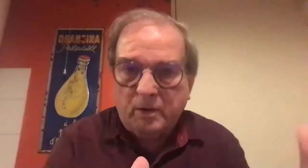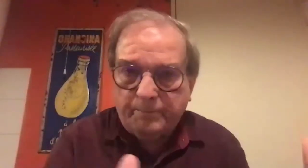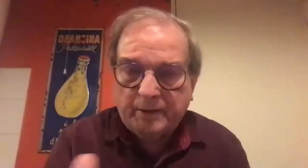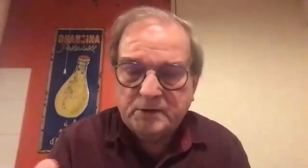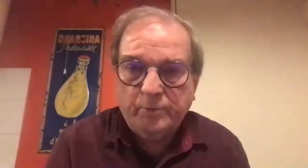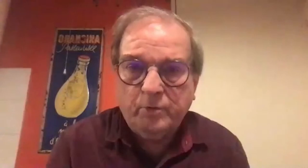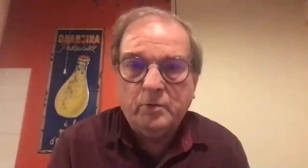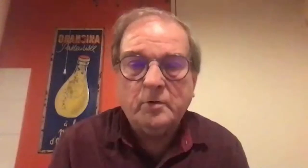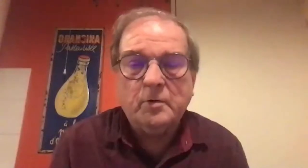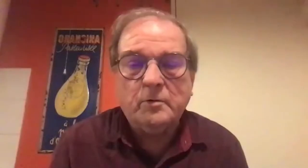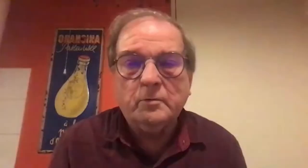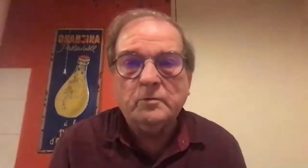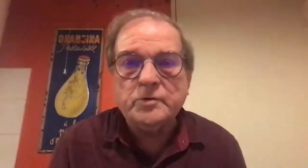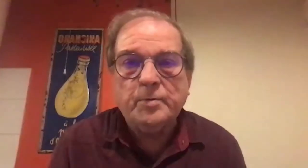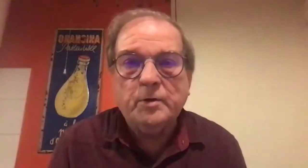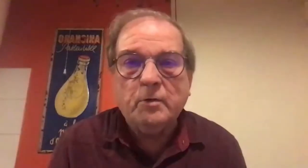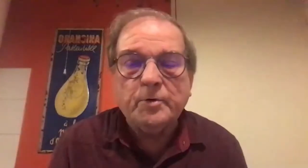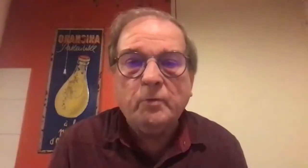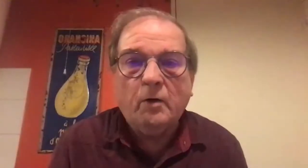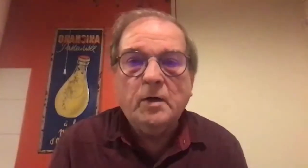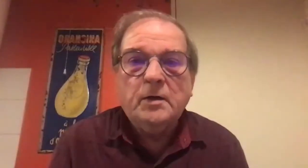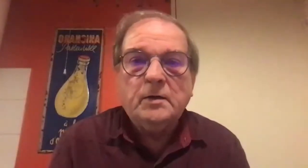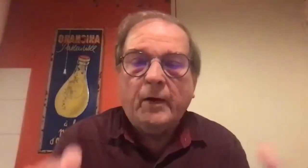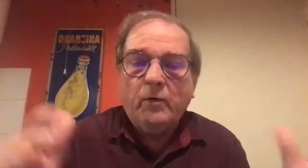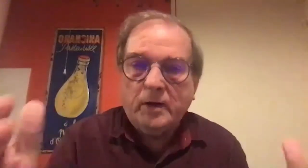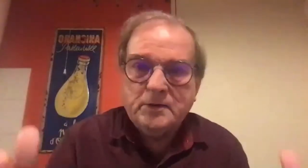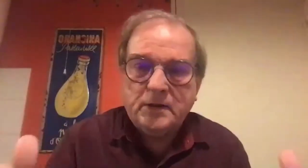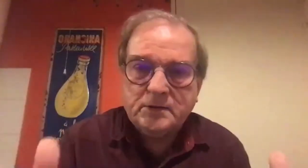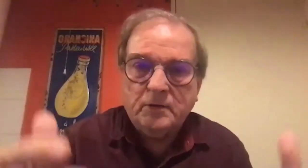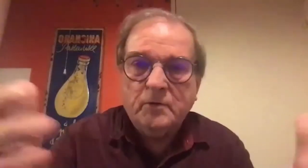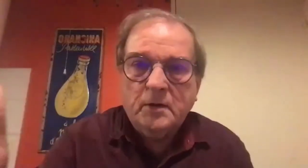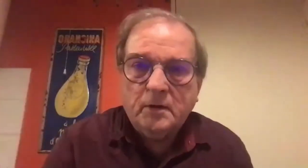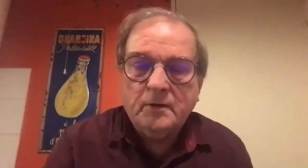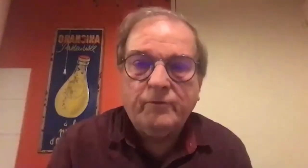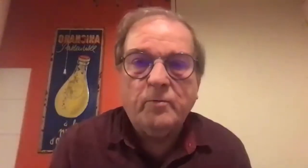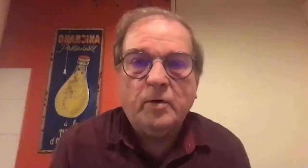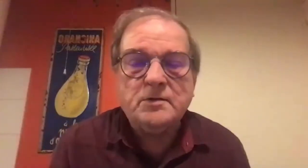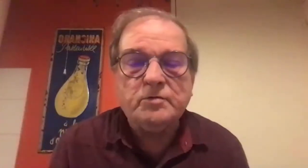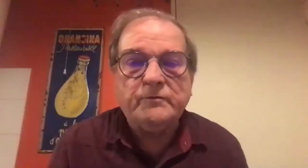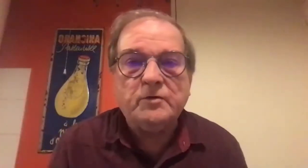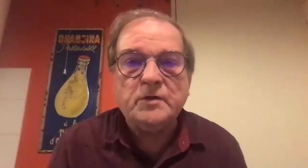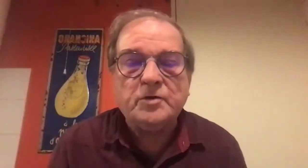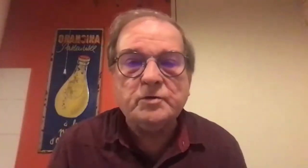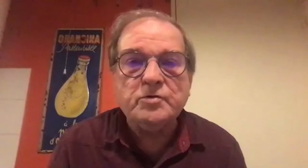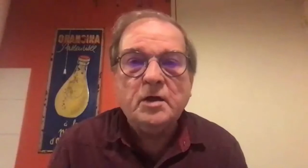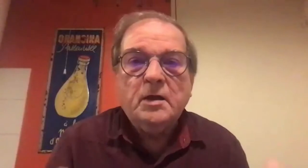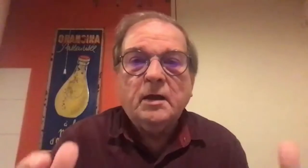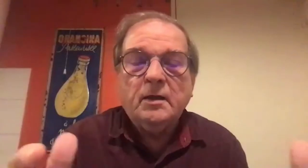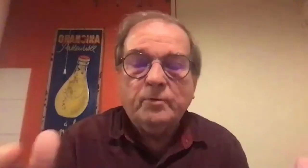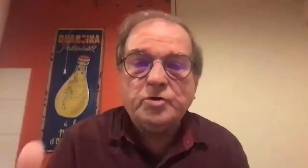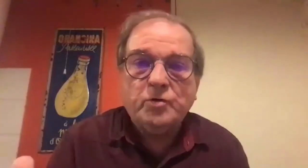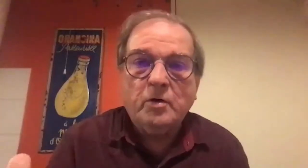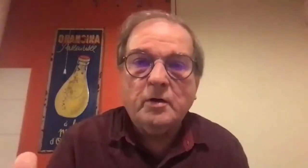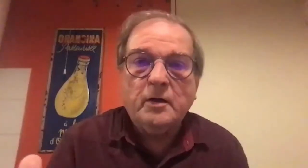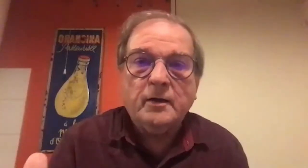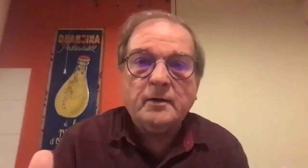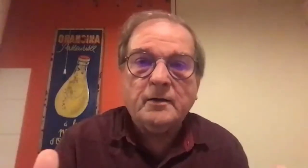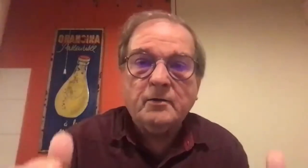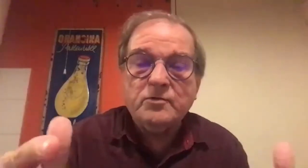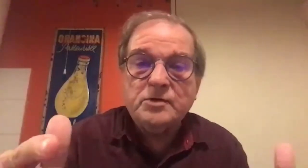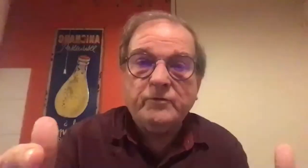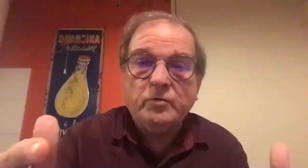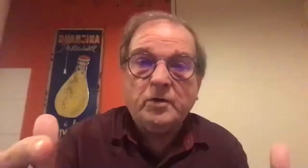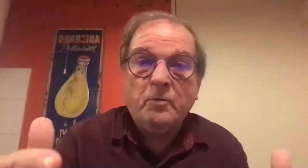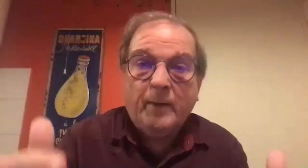do qual ele participou com o seu brilho habitual na organização e na formulação de vários artigos, ele mostrou